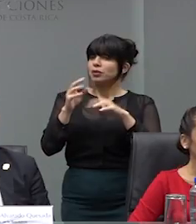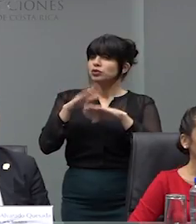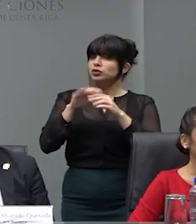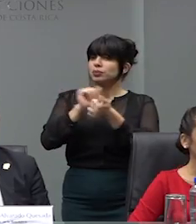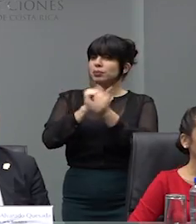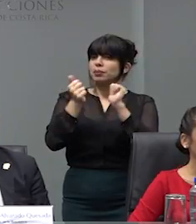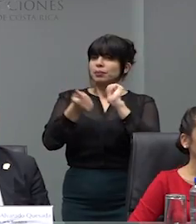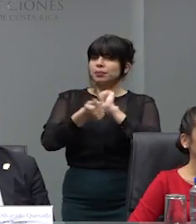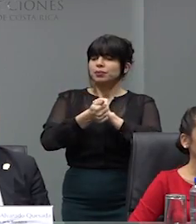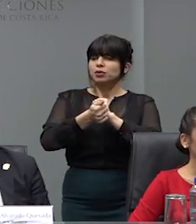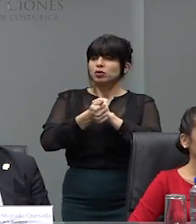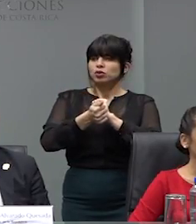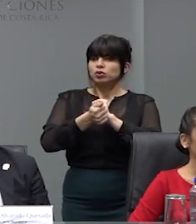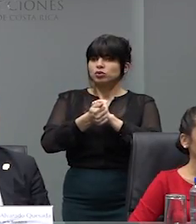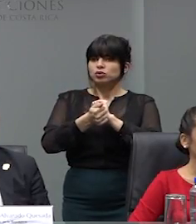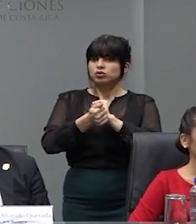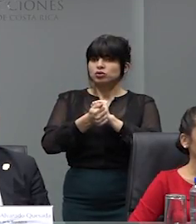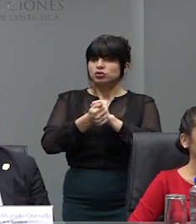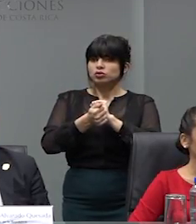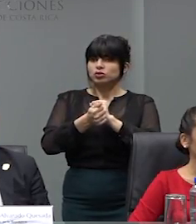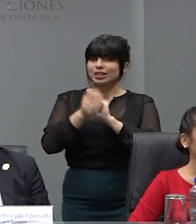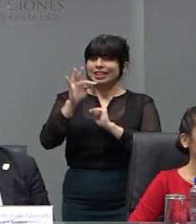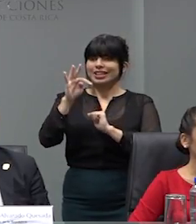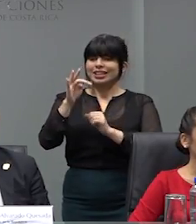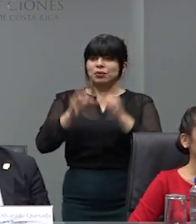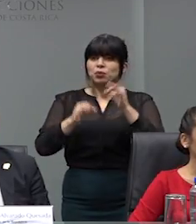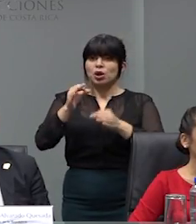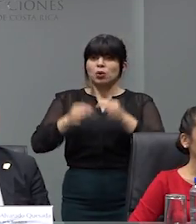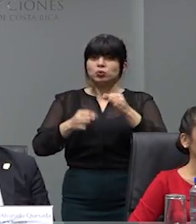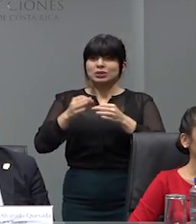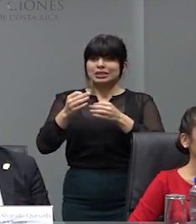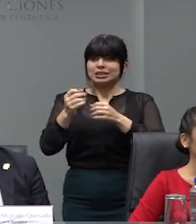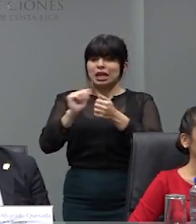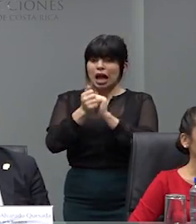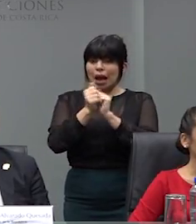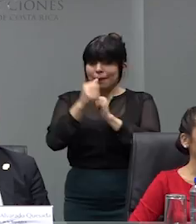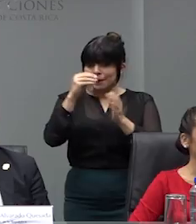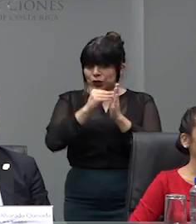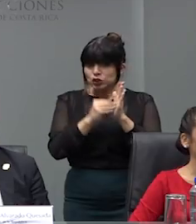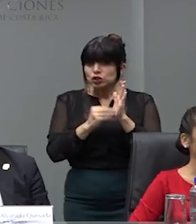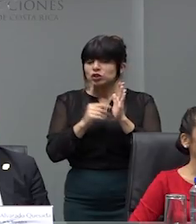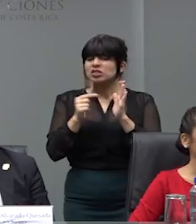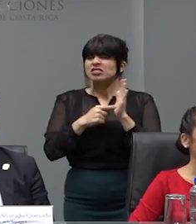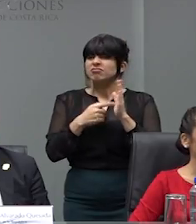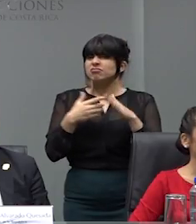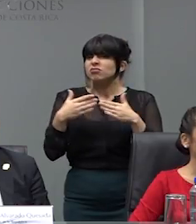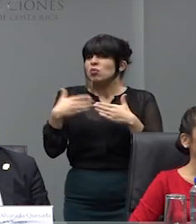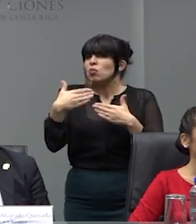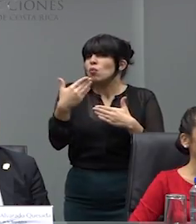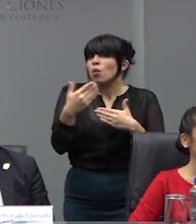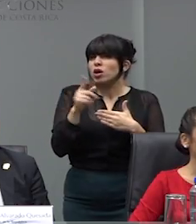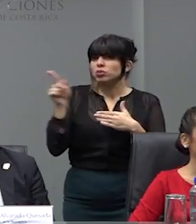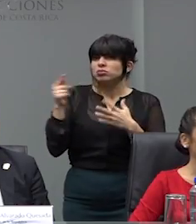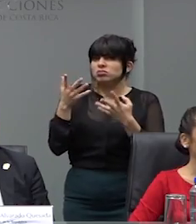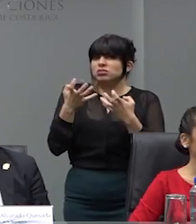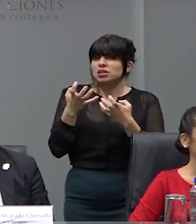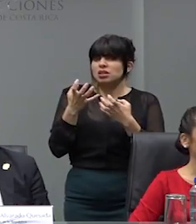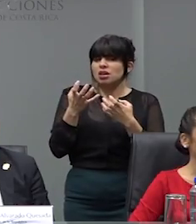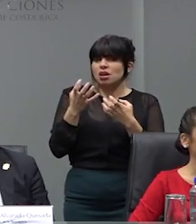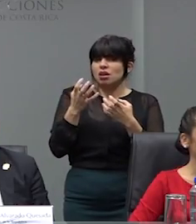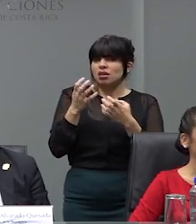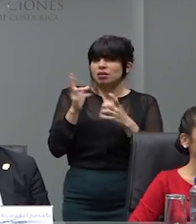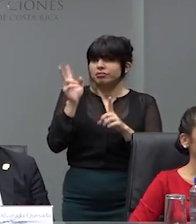cambios a las integraciones de los tribunales de justicia. ¿Eso en qué periodo ustedes quieren eventualmente